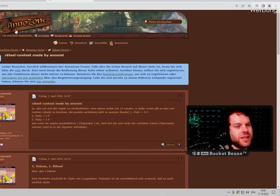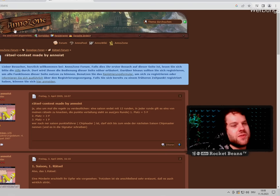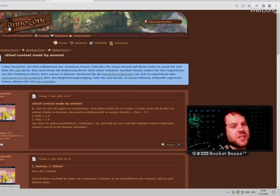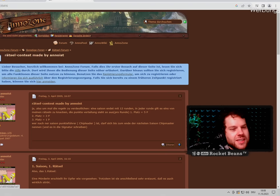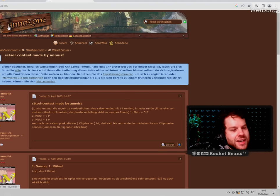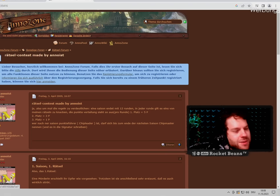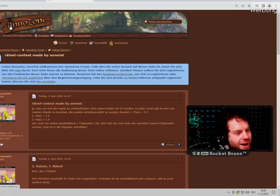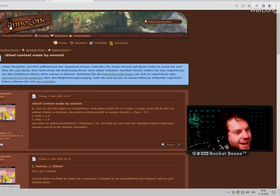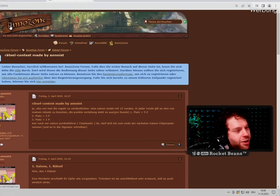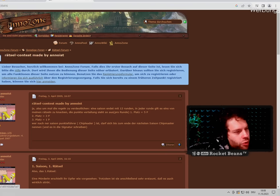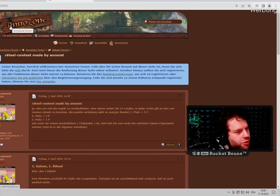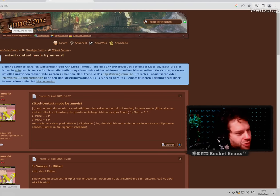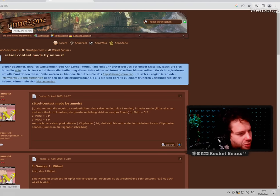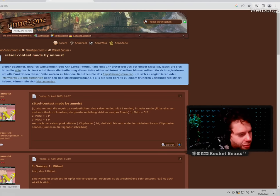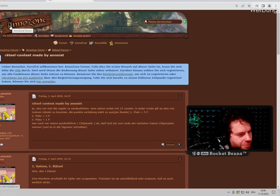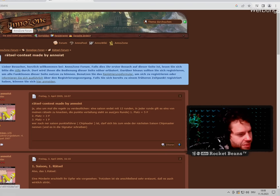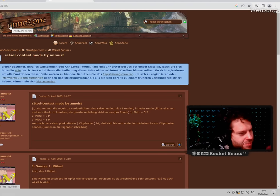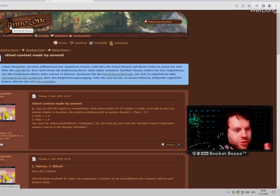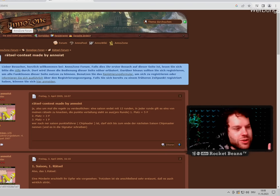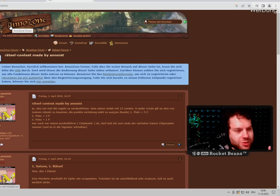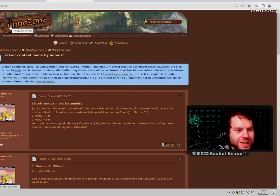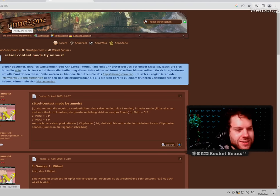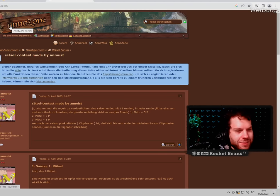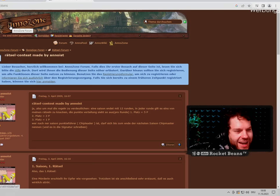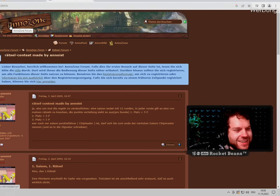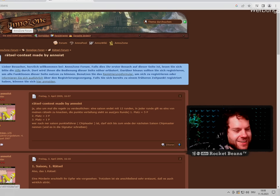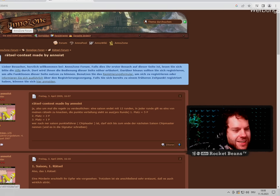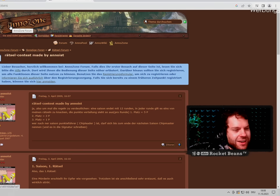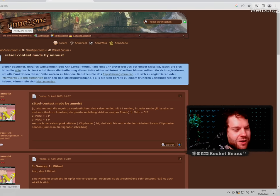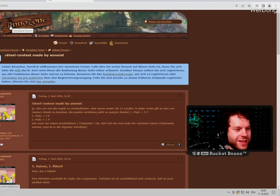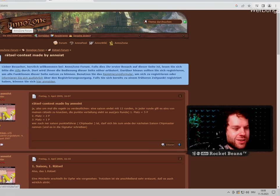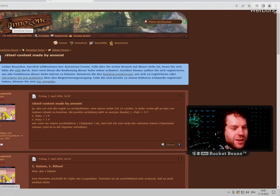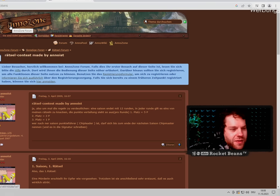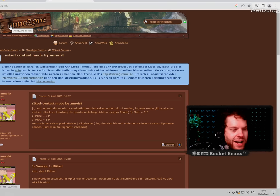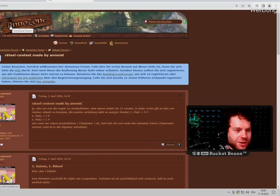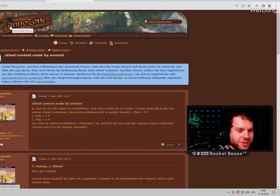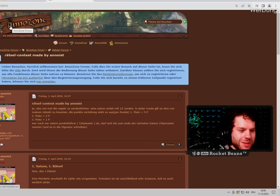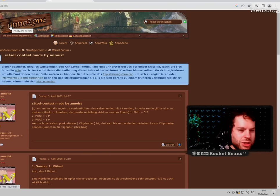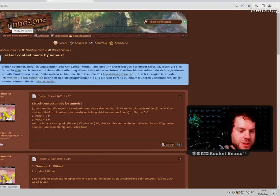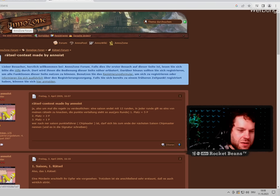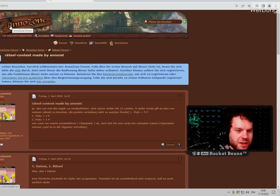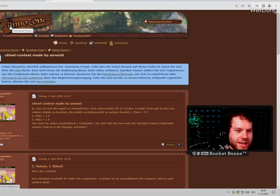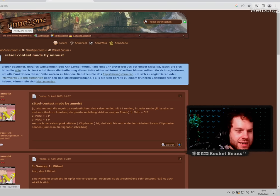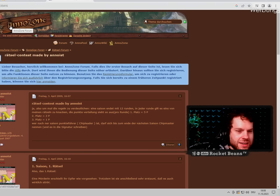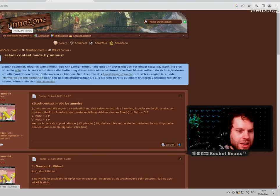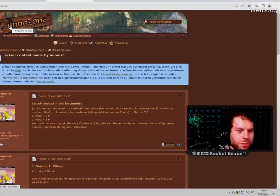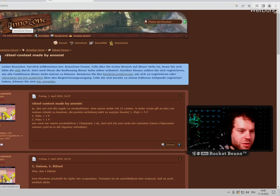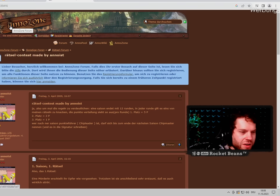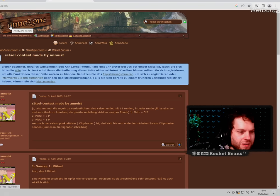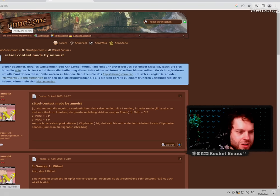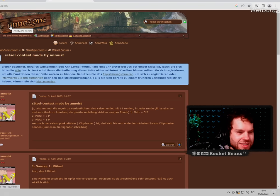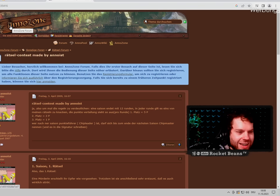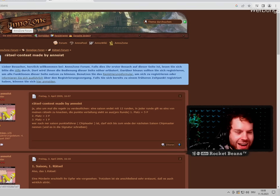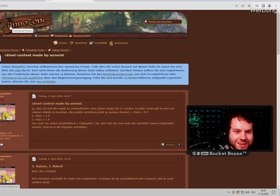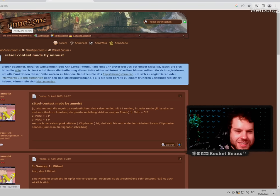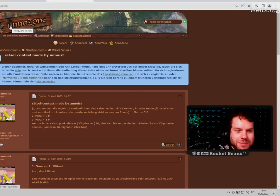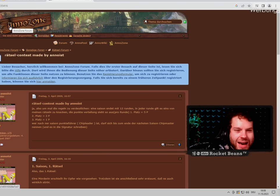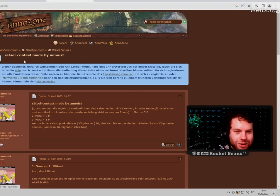Übrigens, wir sind hier in einem Anno-Forum. Man nur so ganz am Rande. Falls ihr euch fragt, auf welchem Spielfeld befinden wir uns hier gerade, wir sind im